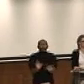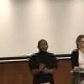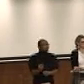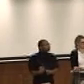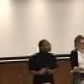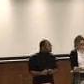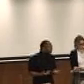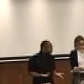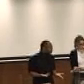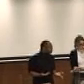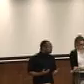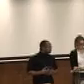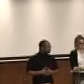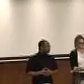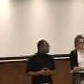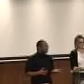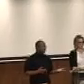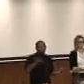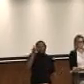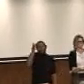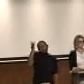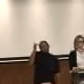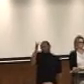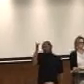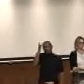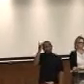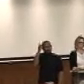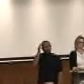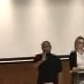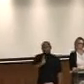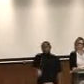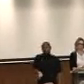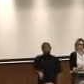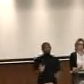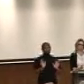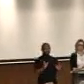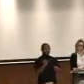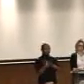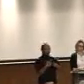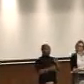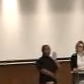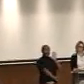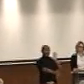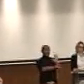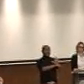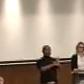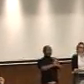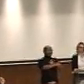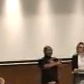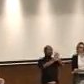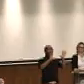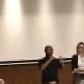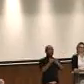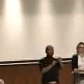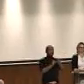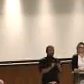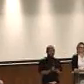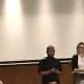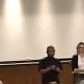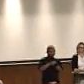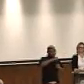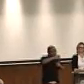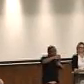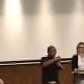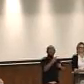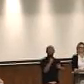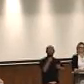Assim é fácil. Assim é tranquilo. A lei estabelece com toda clareza que os institutos não podem fazer eleições antes dos